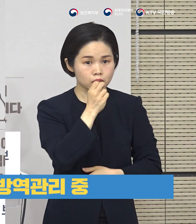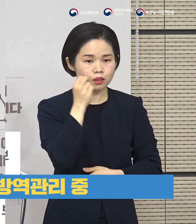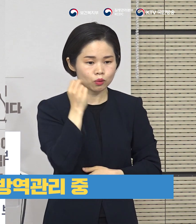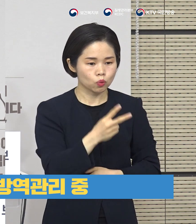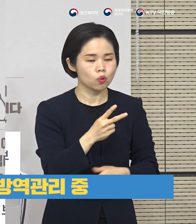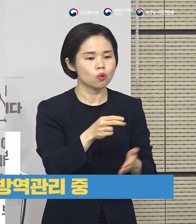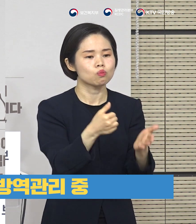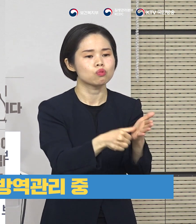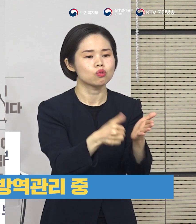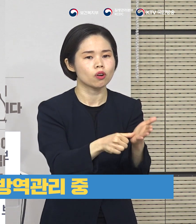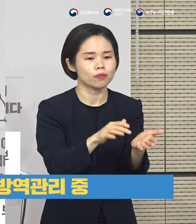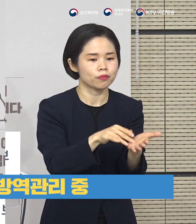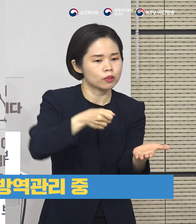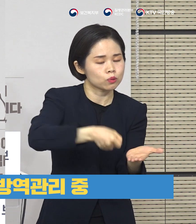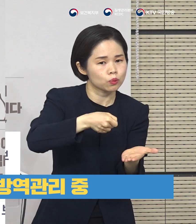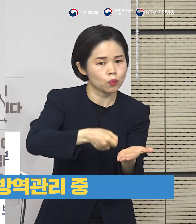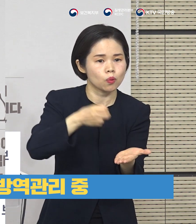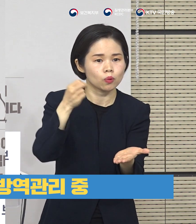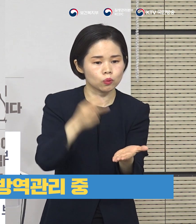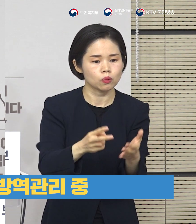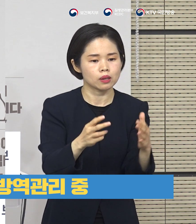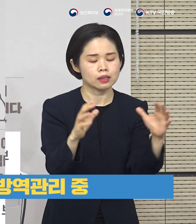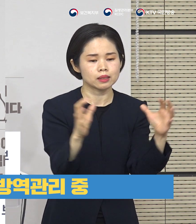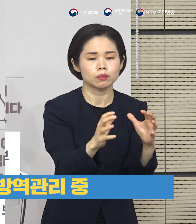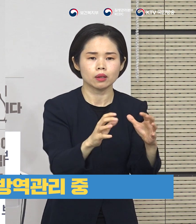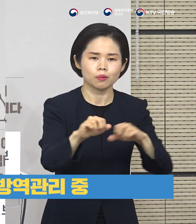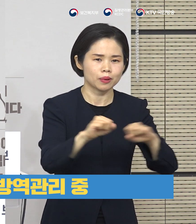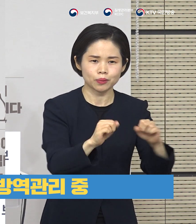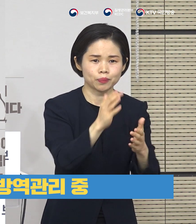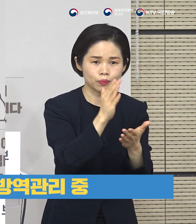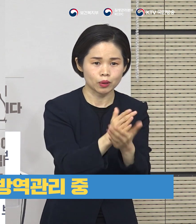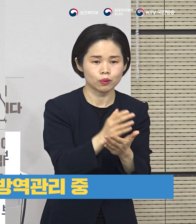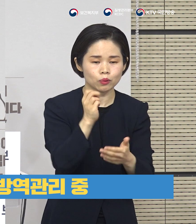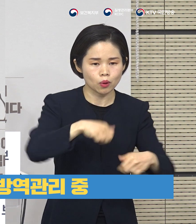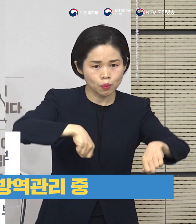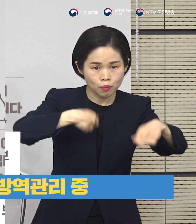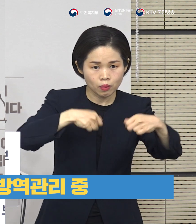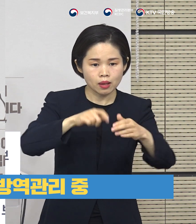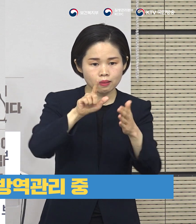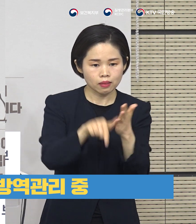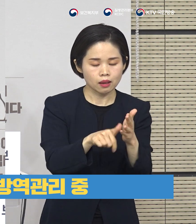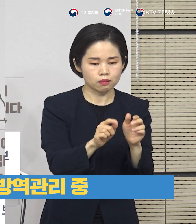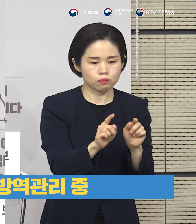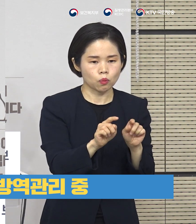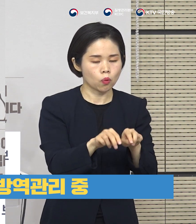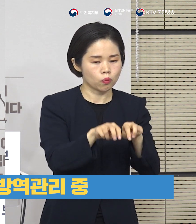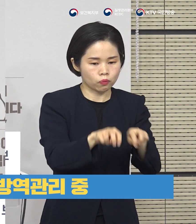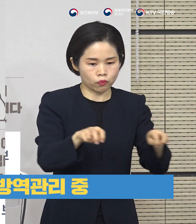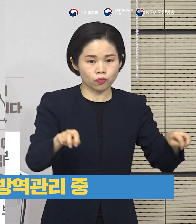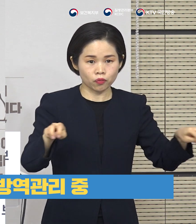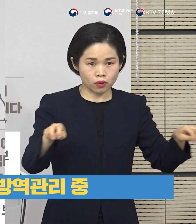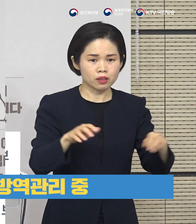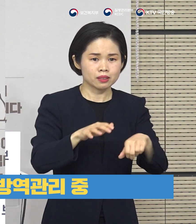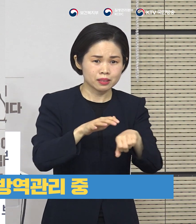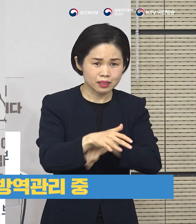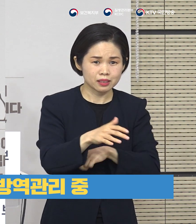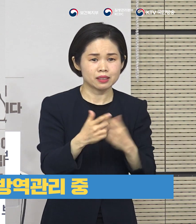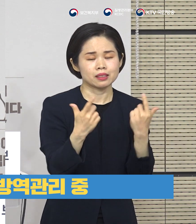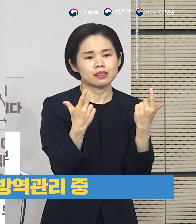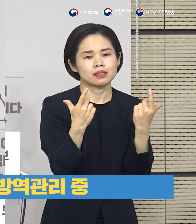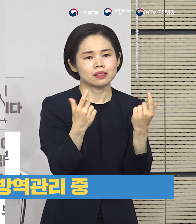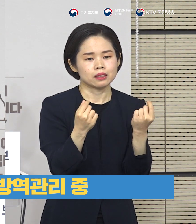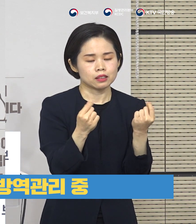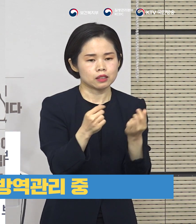이상의 발열 검사, 자주 접촉하는 물품에 대한 소독, 집단 활동의 자제와 급 간식 시 일정한